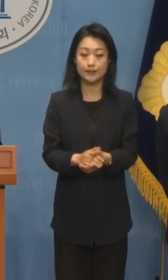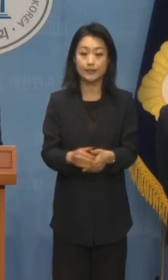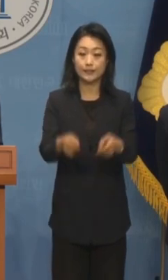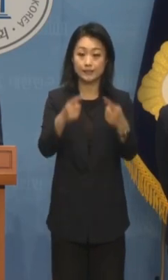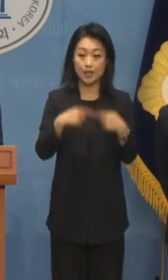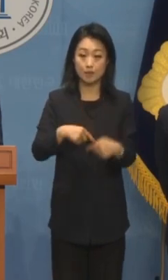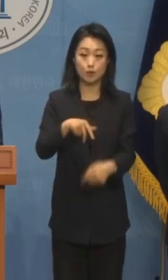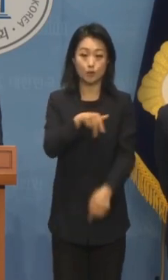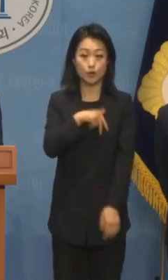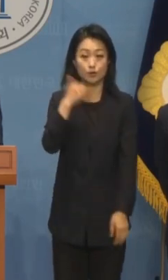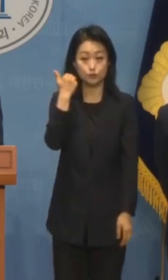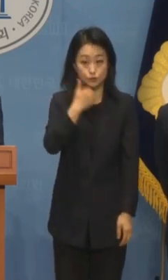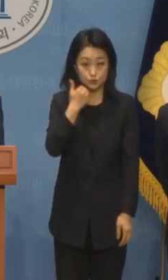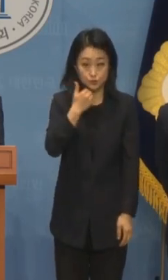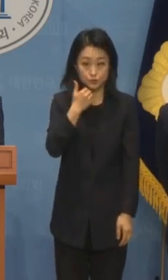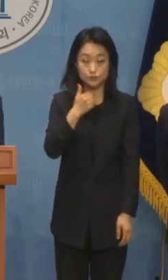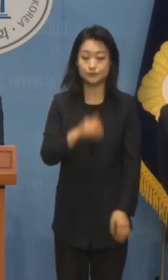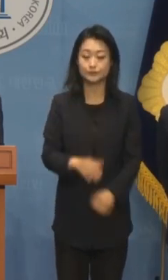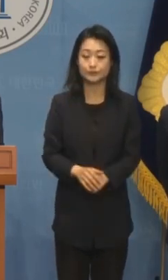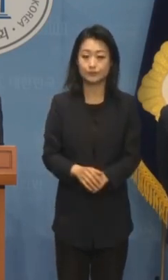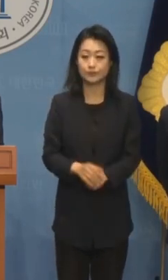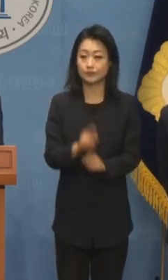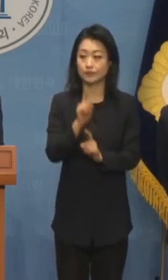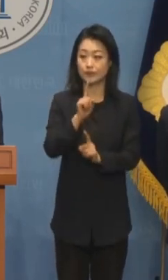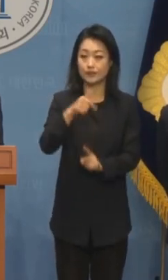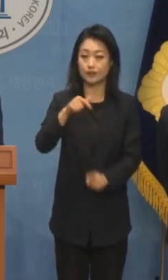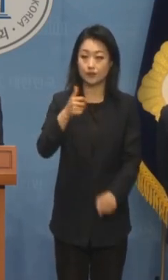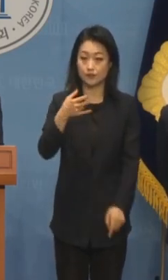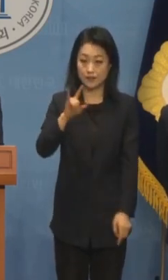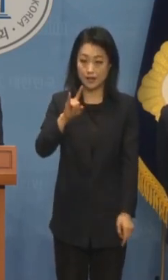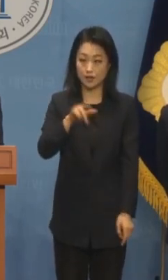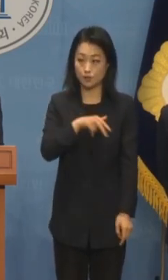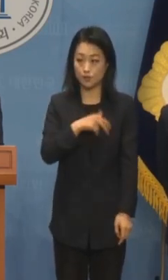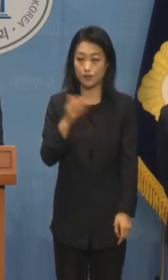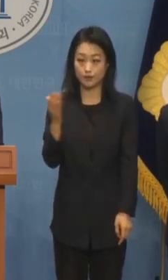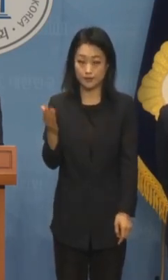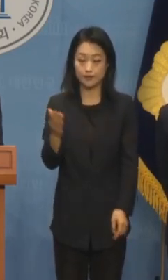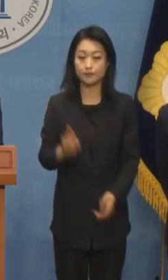분들 소개 올리겠습니다. 이건태 의원님 오셨습니다.